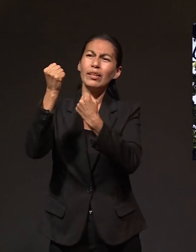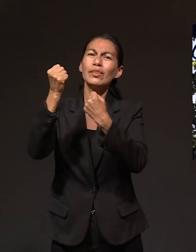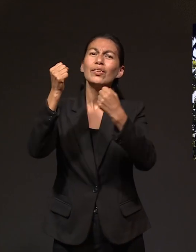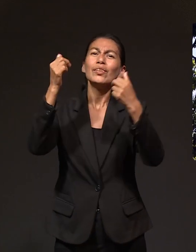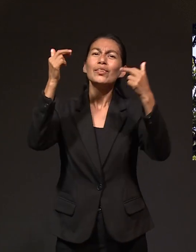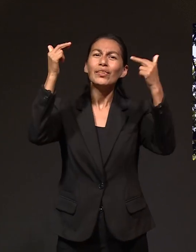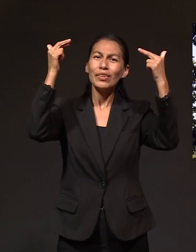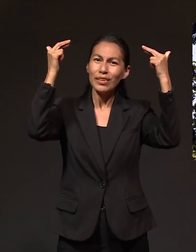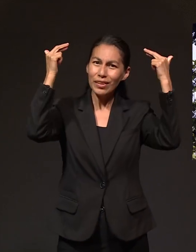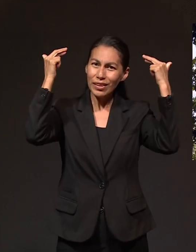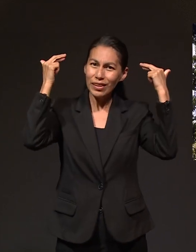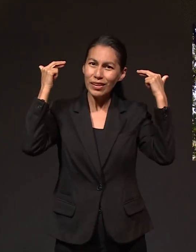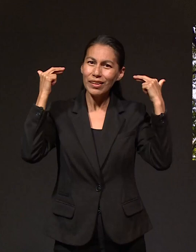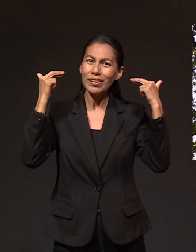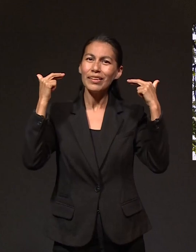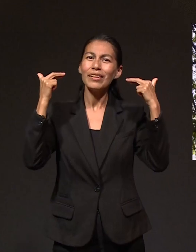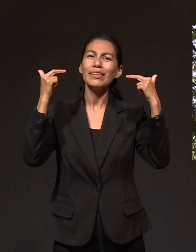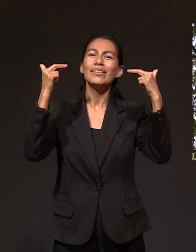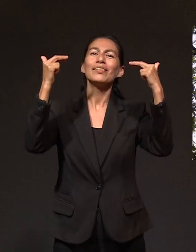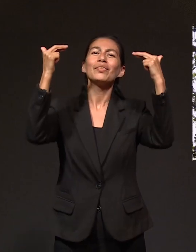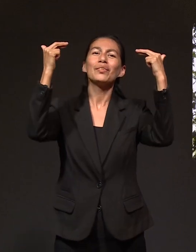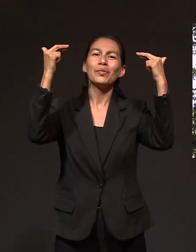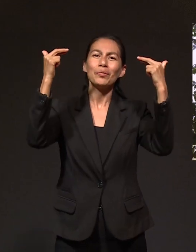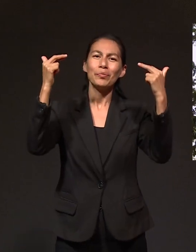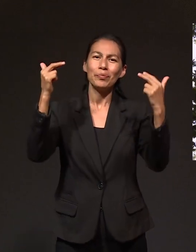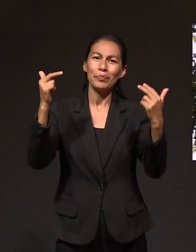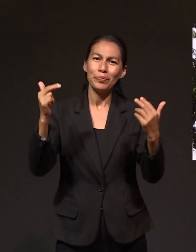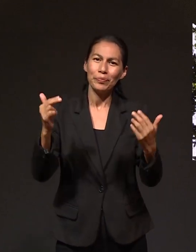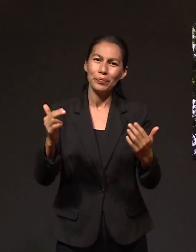él es Dios.